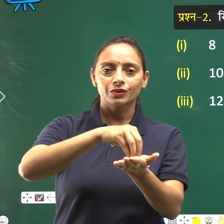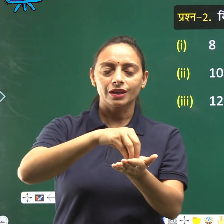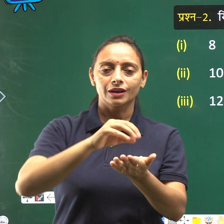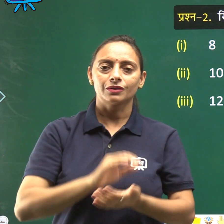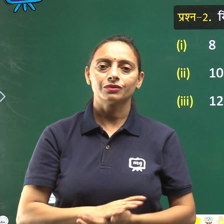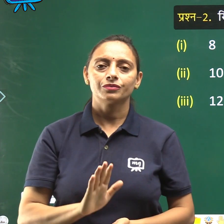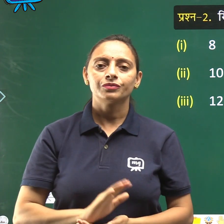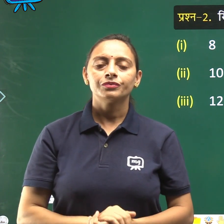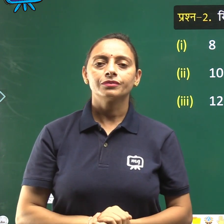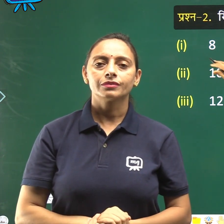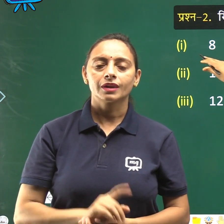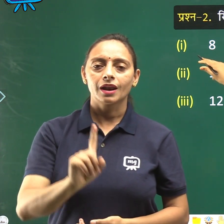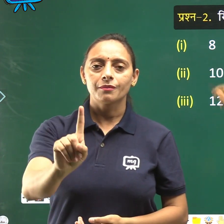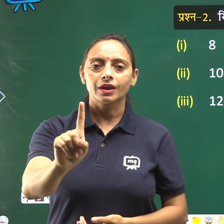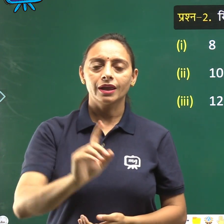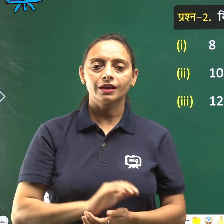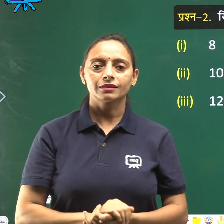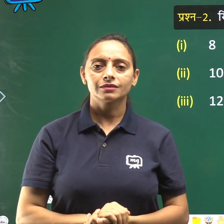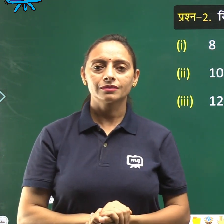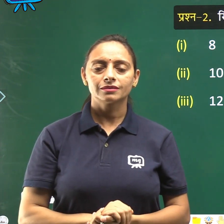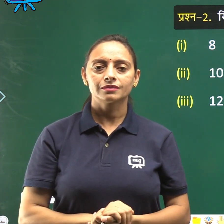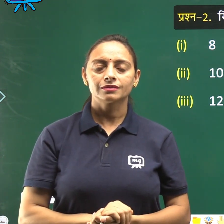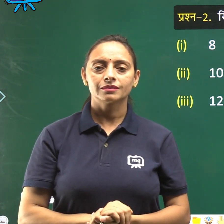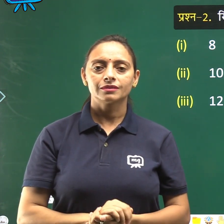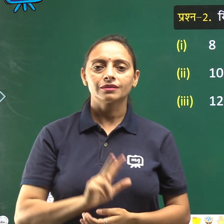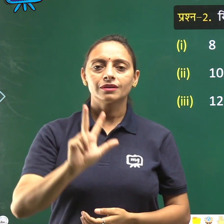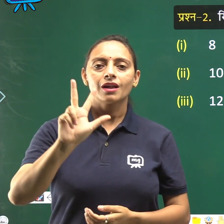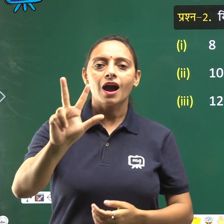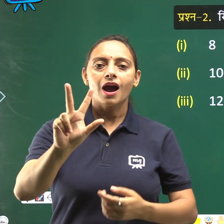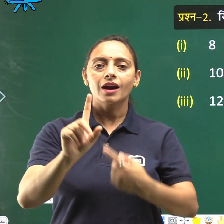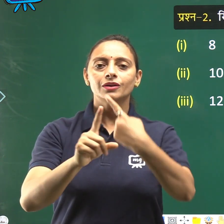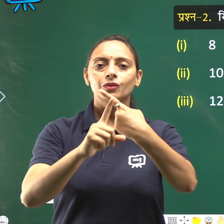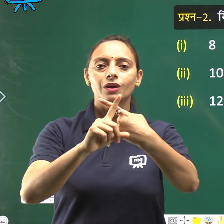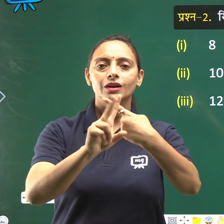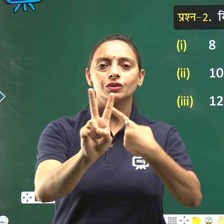पूर्ति करो। नंबर 1, 8 गुना 2